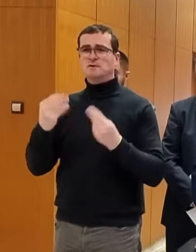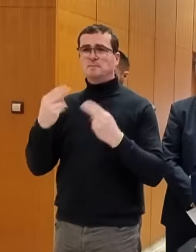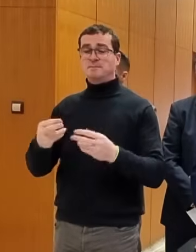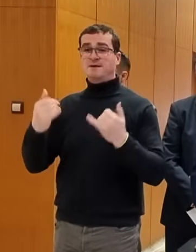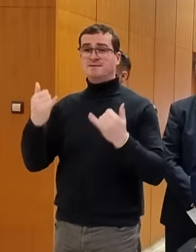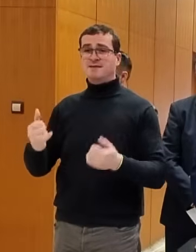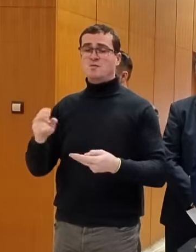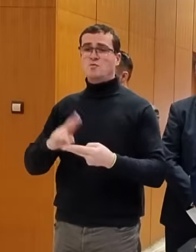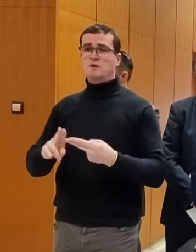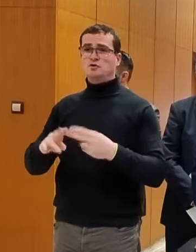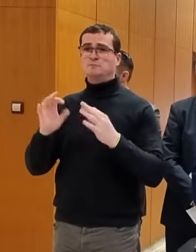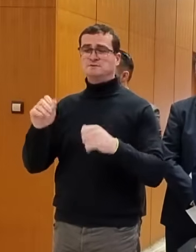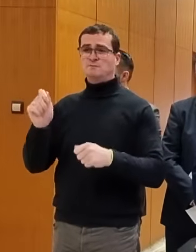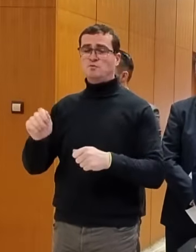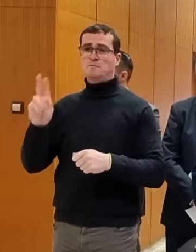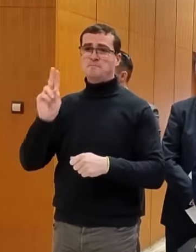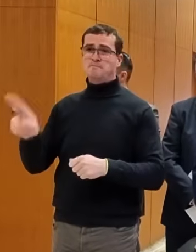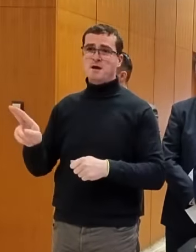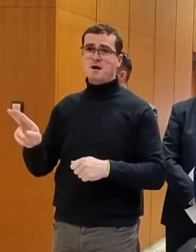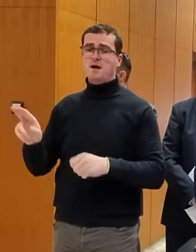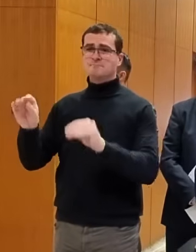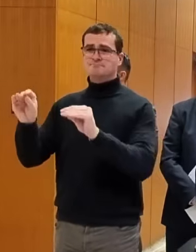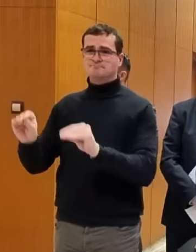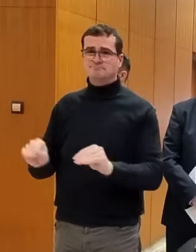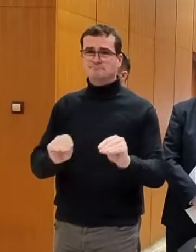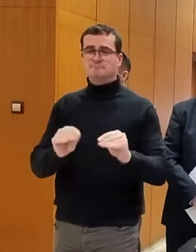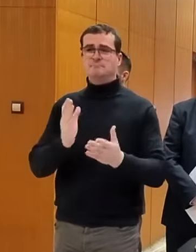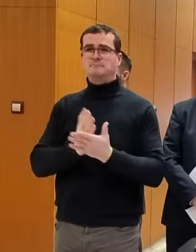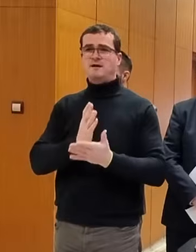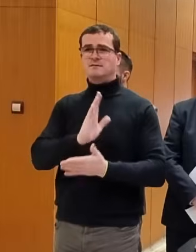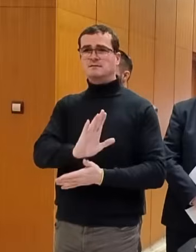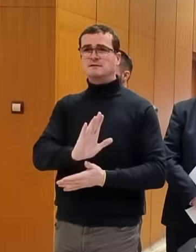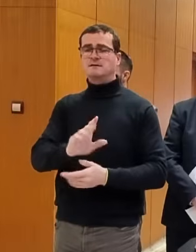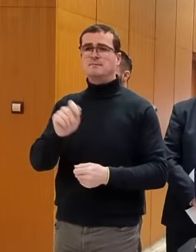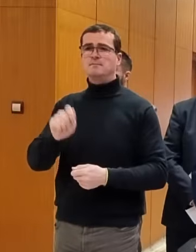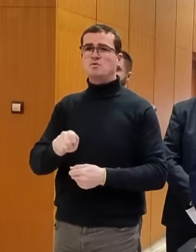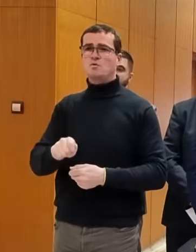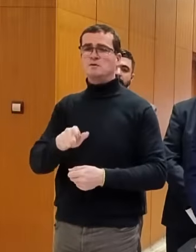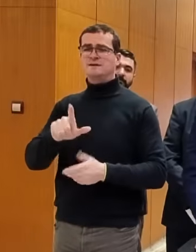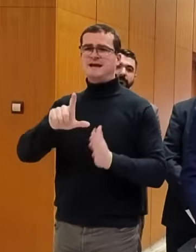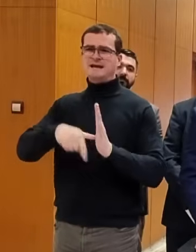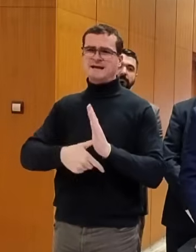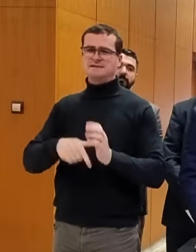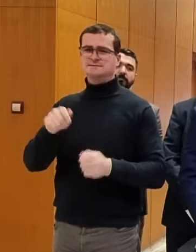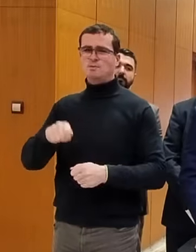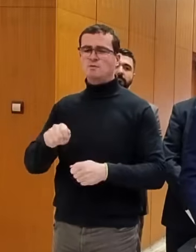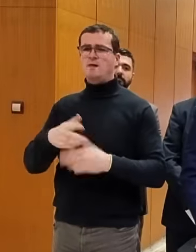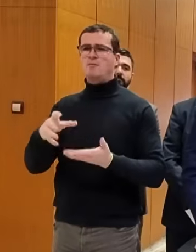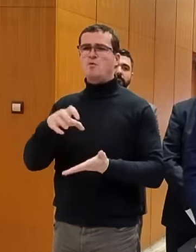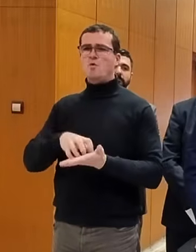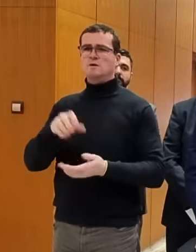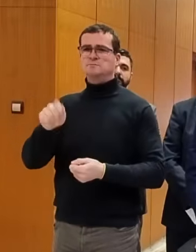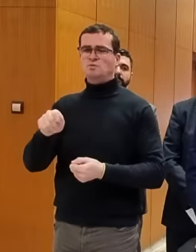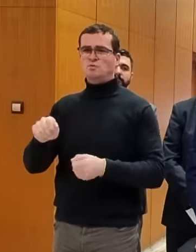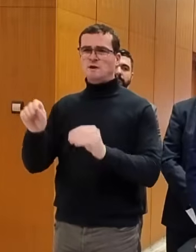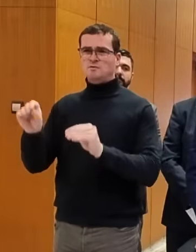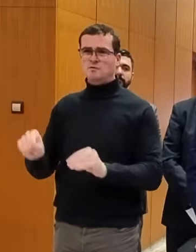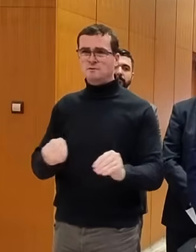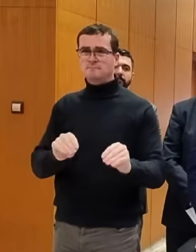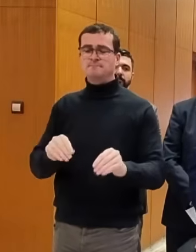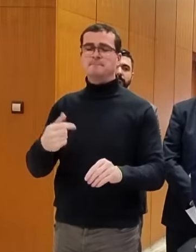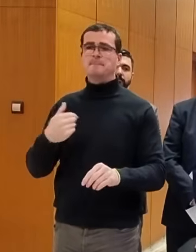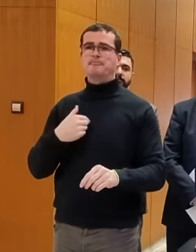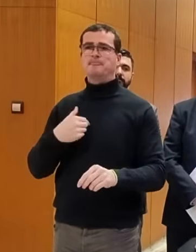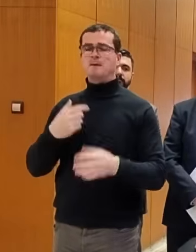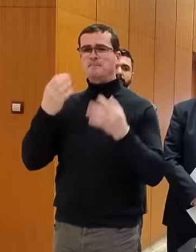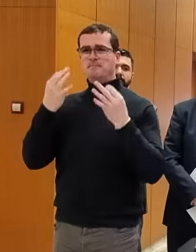dnes Úrad špeciálnej prokuratúry má, prejdú na príslušné útvary prokuratúry, krajské prokuratúry alebo okresné prokuratúry. Ja